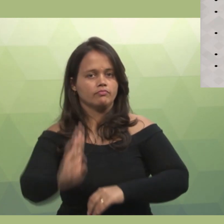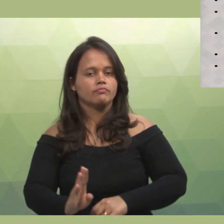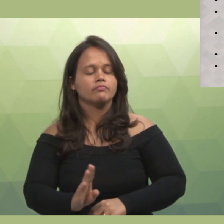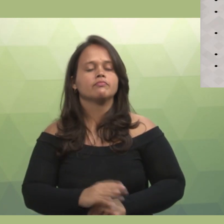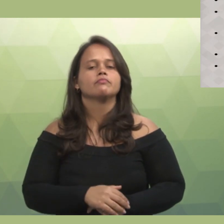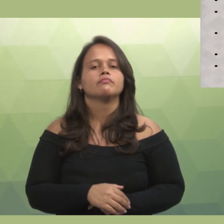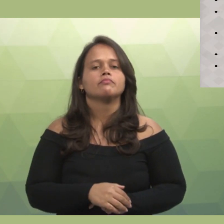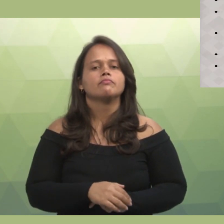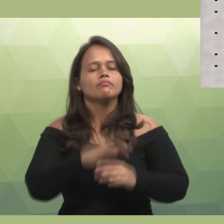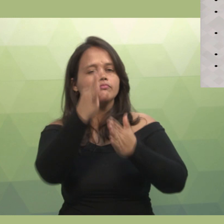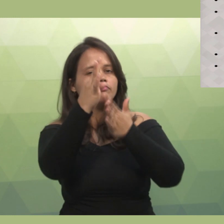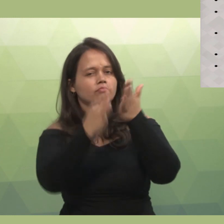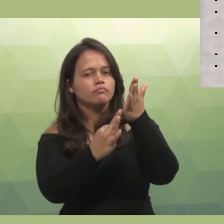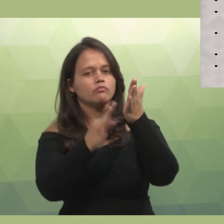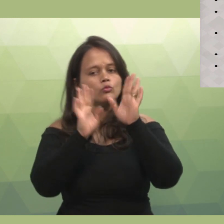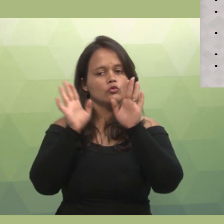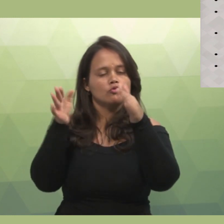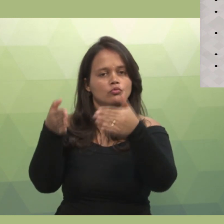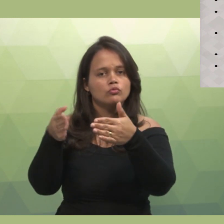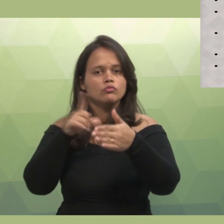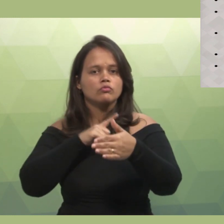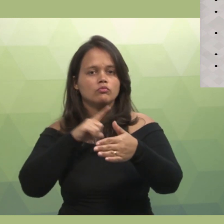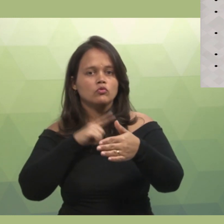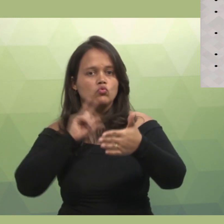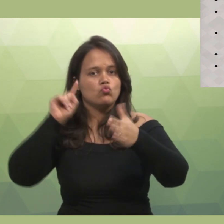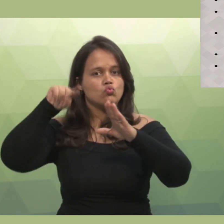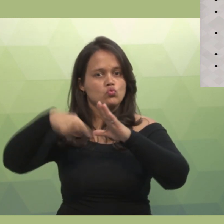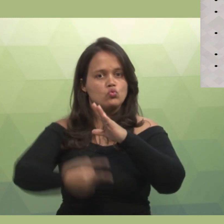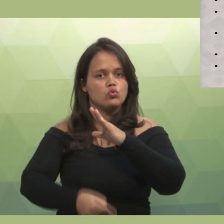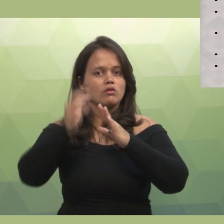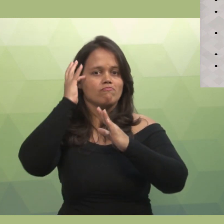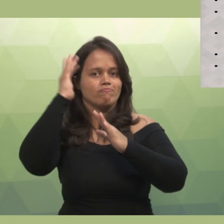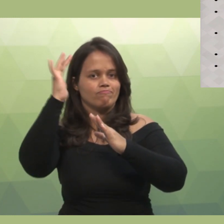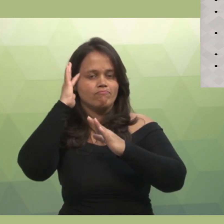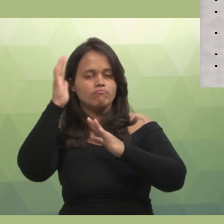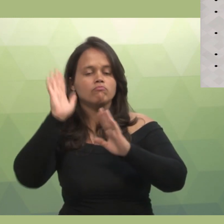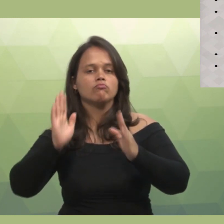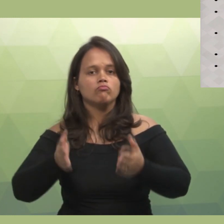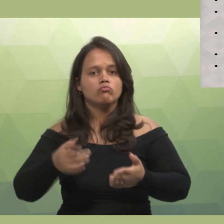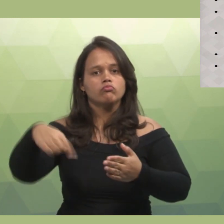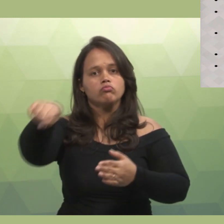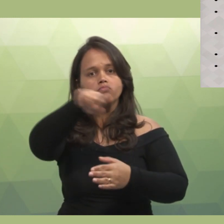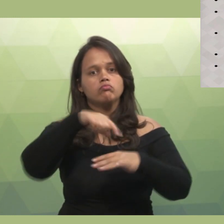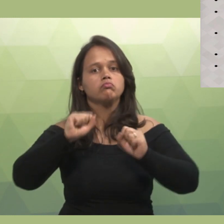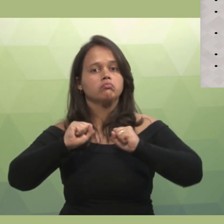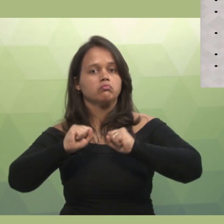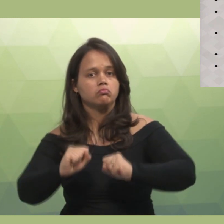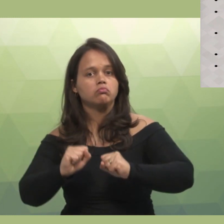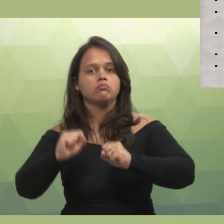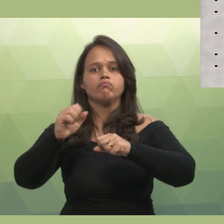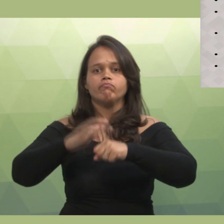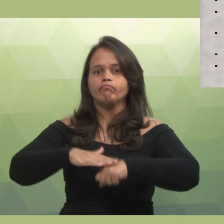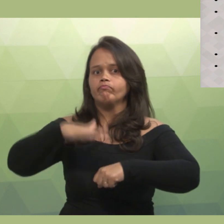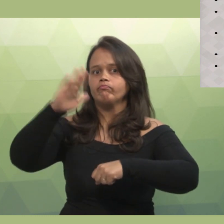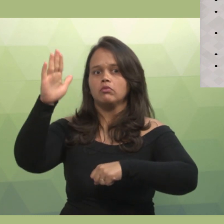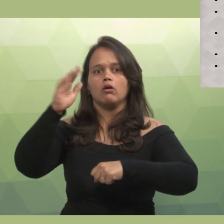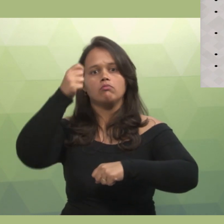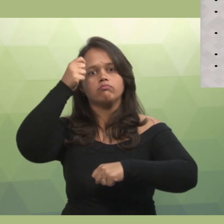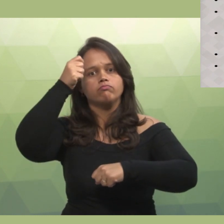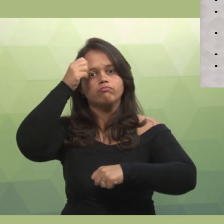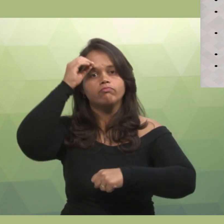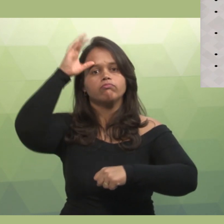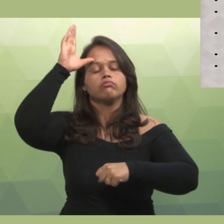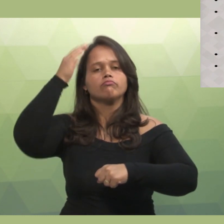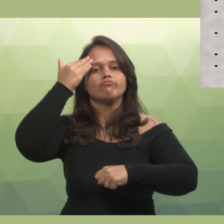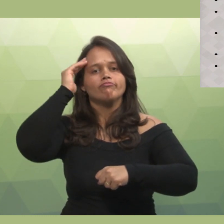para um aprofundamento teórico que vai possibilitar uma maior compreensão do contexto social histórico